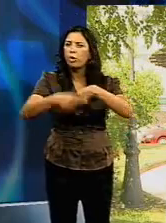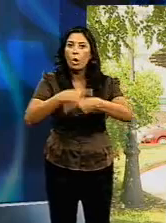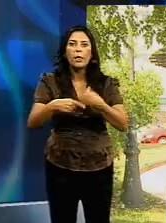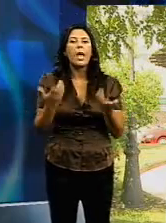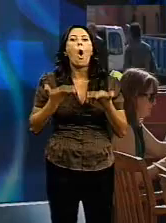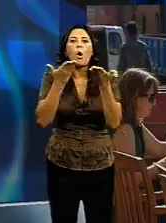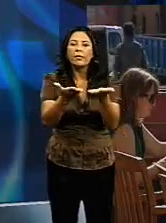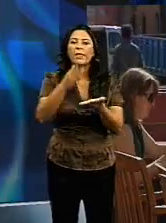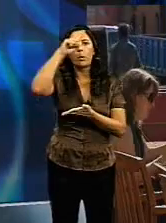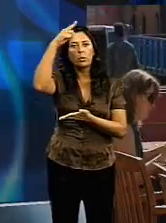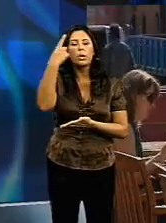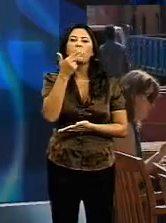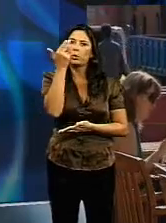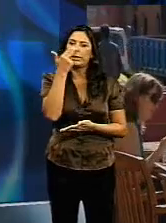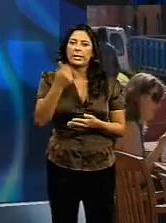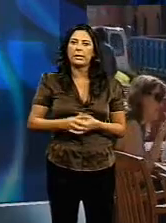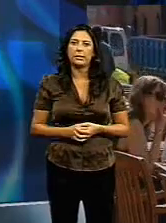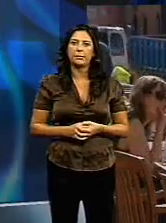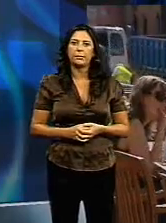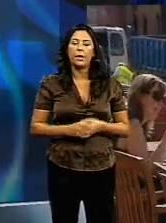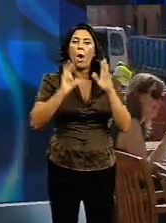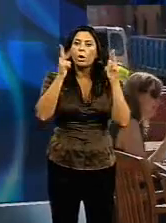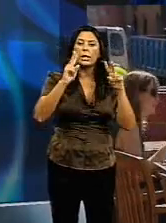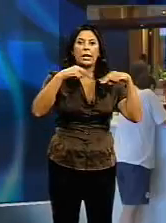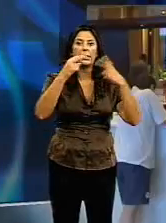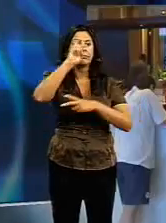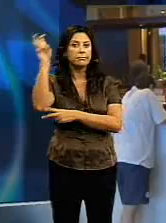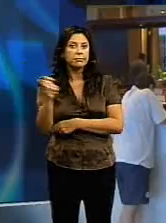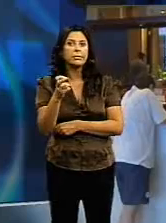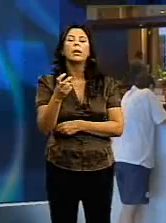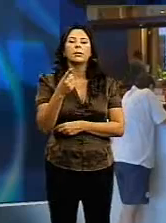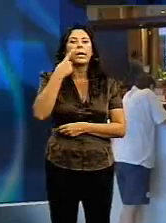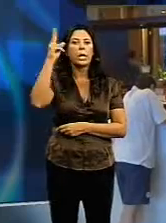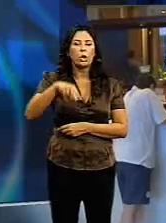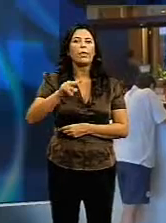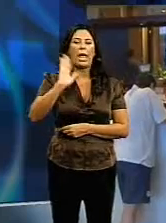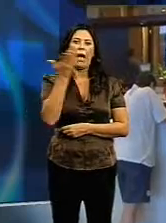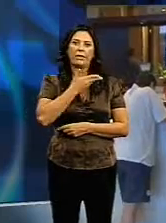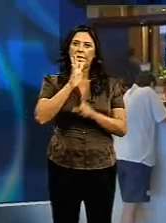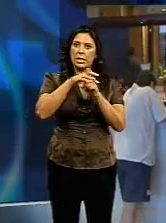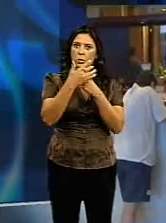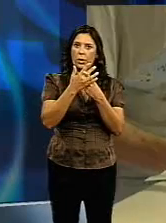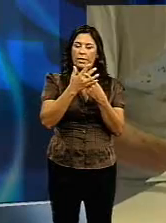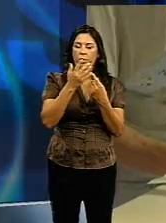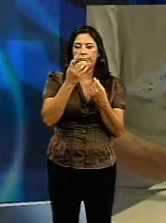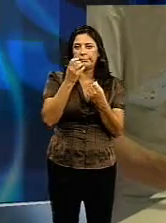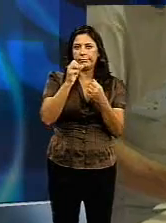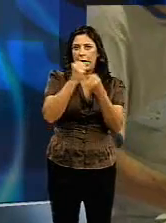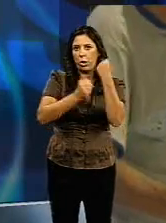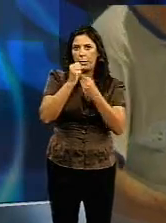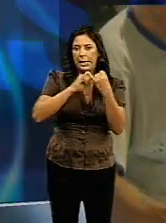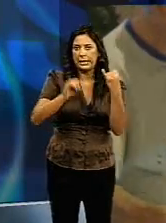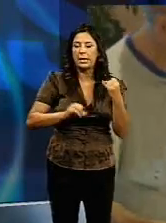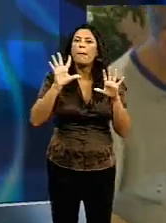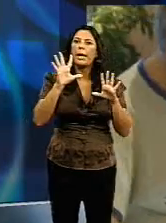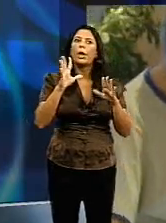cultural interesante. Aunque desde la hostelería en general se reconoce que afecta la situación económica, también destaca la normalidad en la